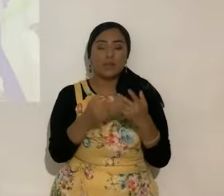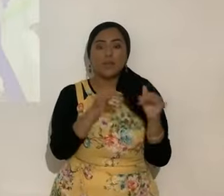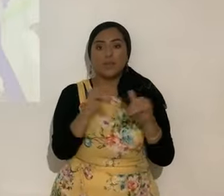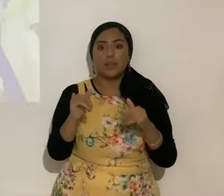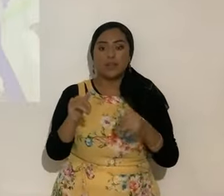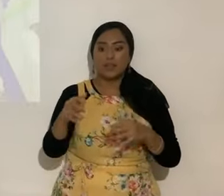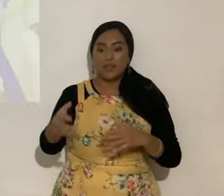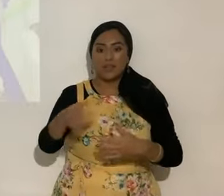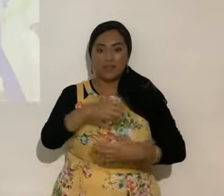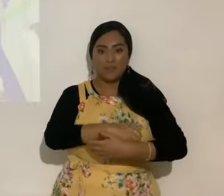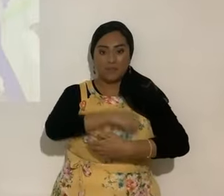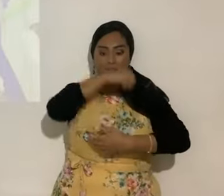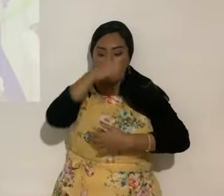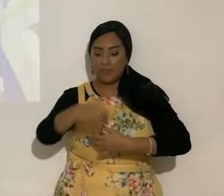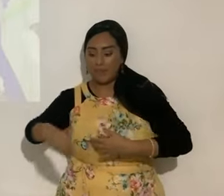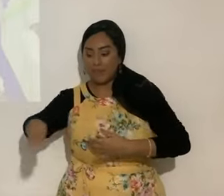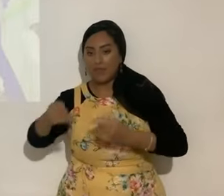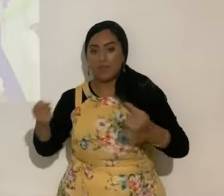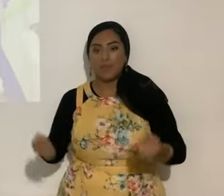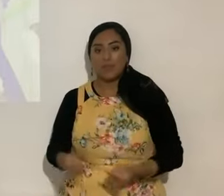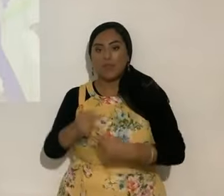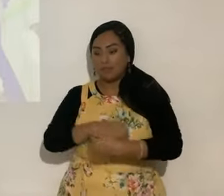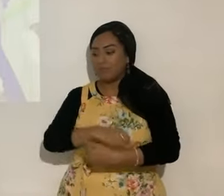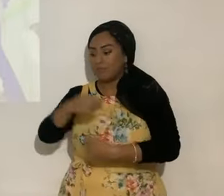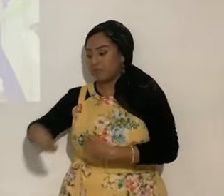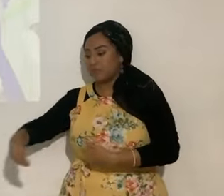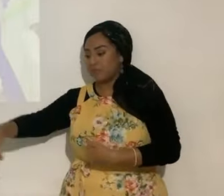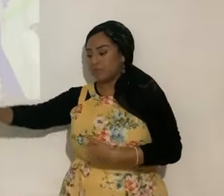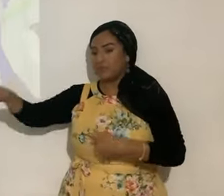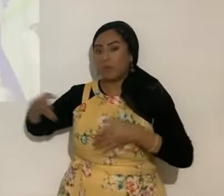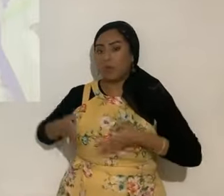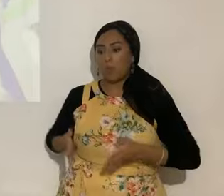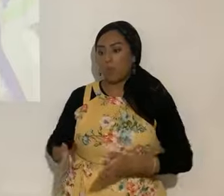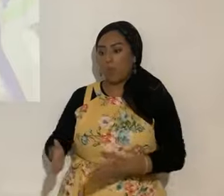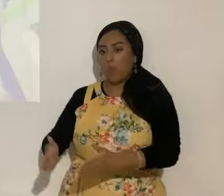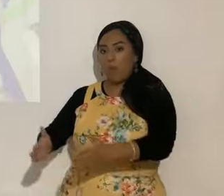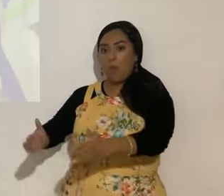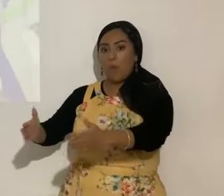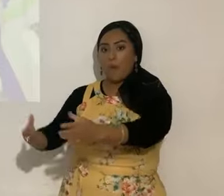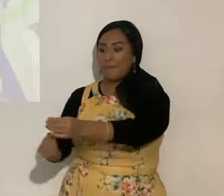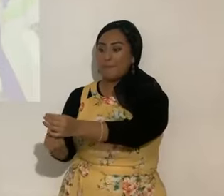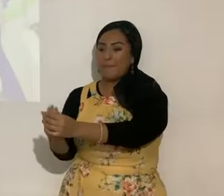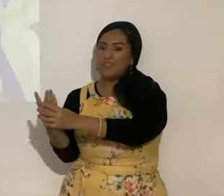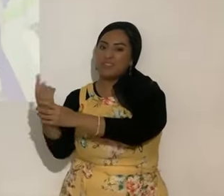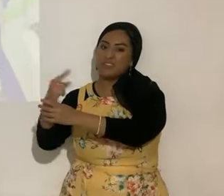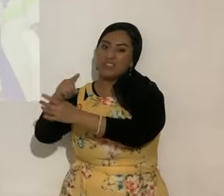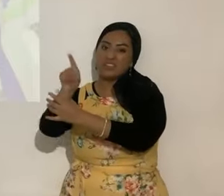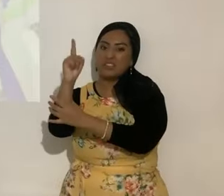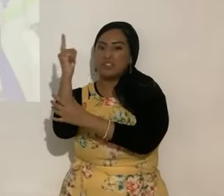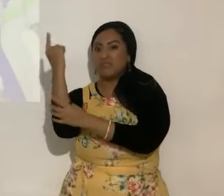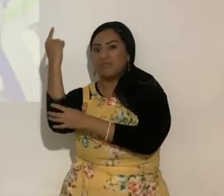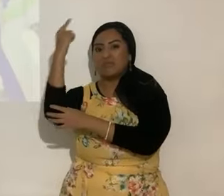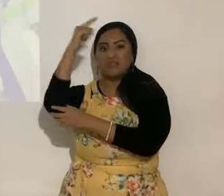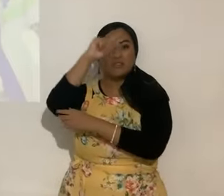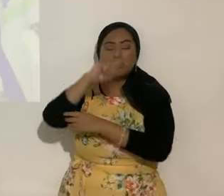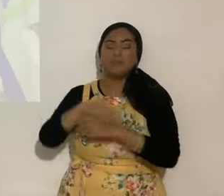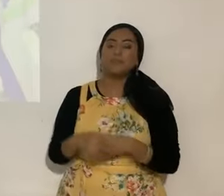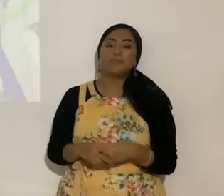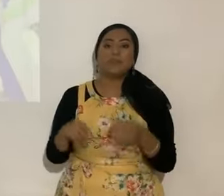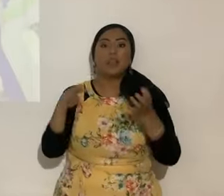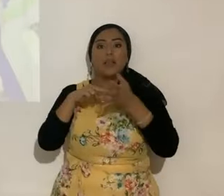semillas del mal y sembrarlas en tu camino. Y irán surgiendo espinas y eso son